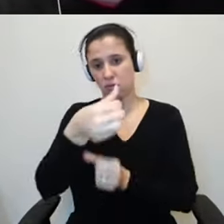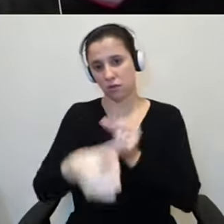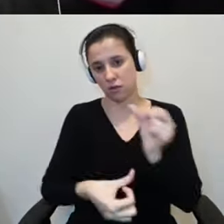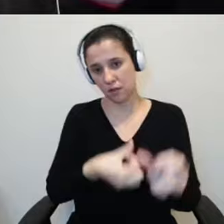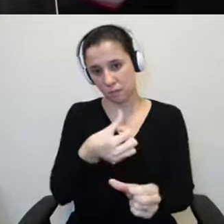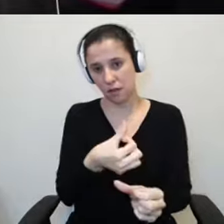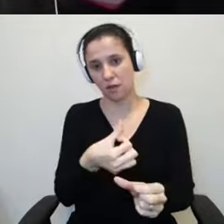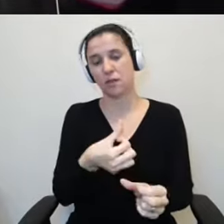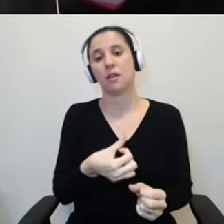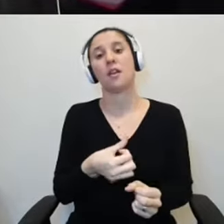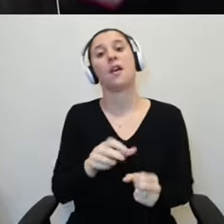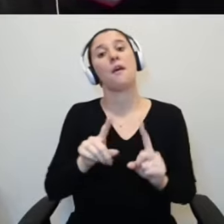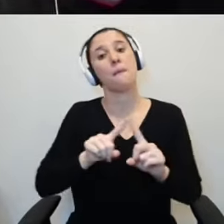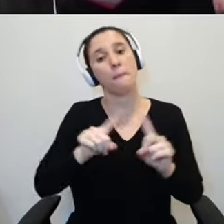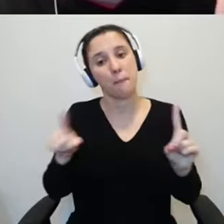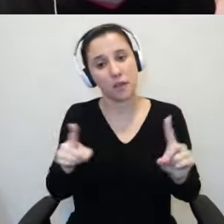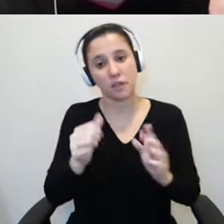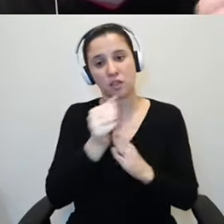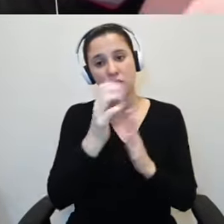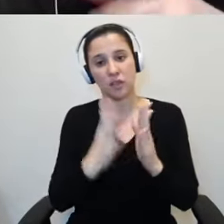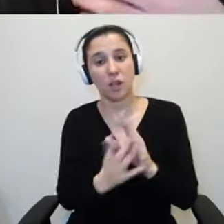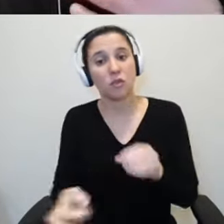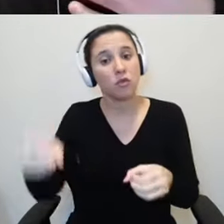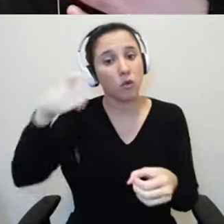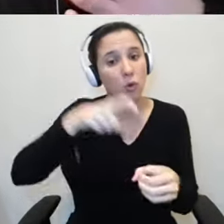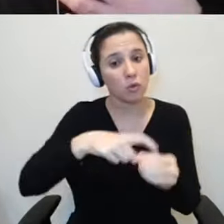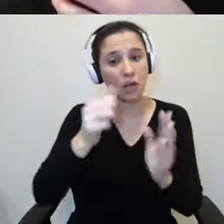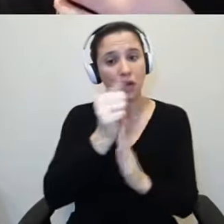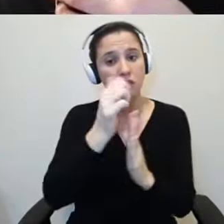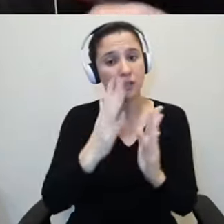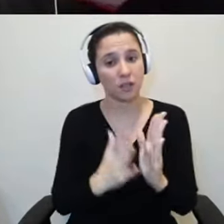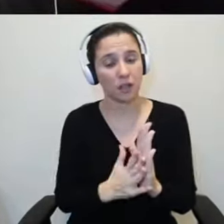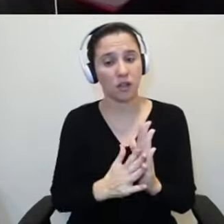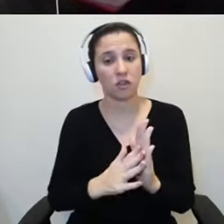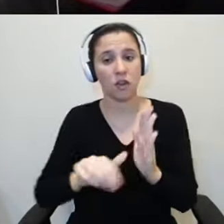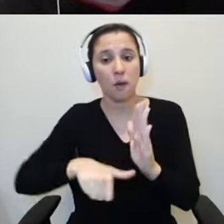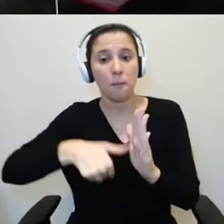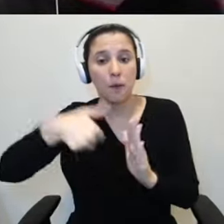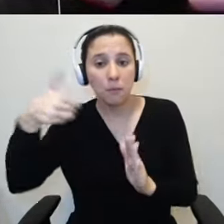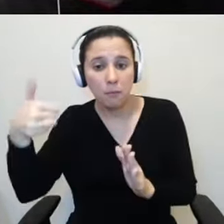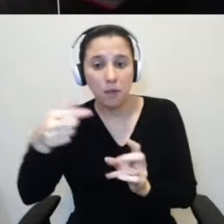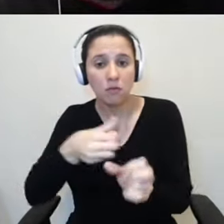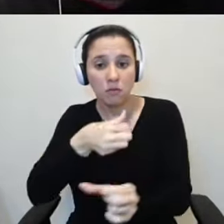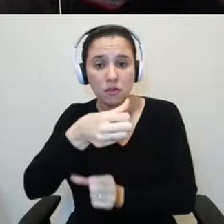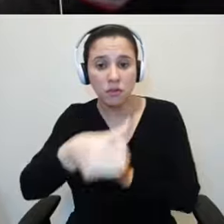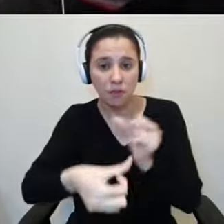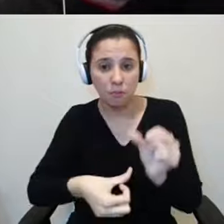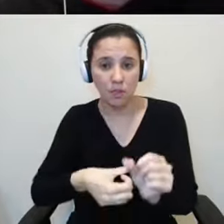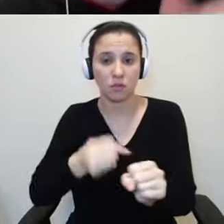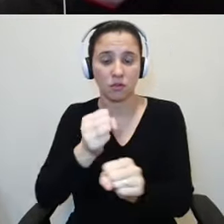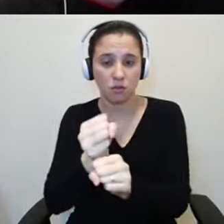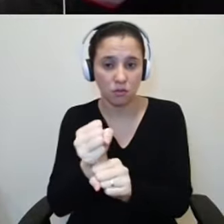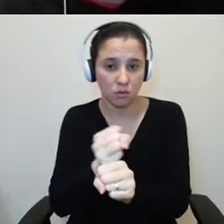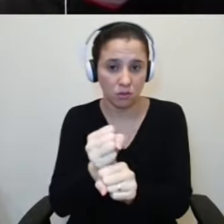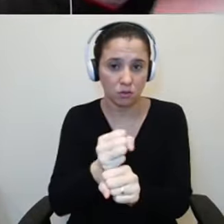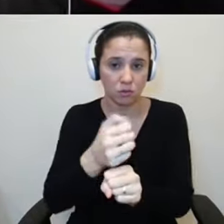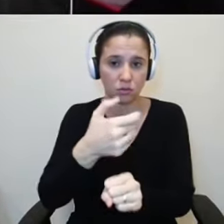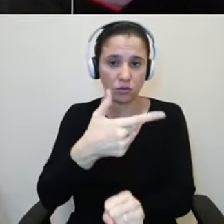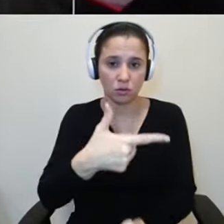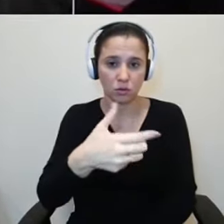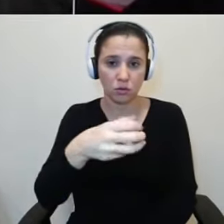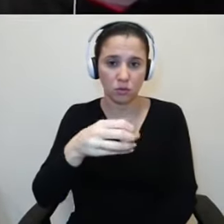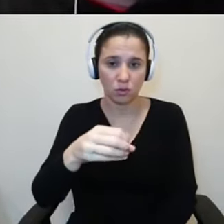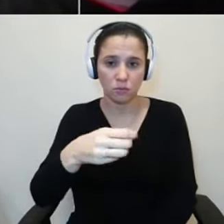voltando somente em março, né, pessoal? A gente terminaria aí o segundo semestre em fevereiro, teria aí umas férias e aí